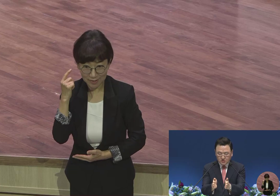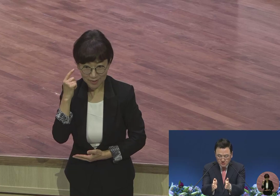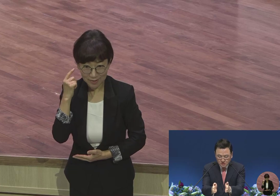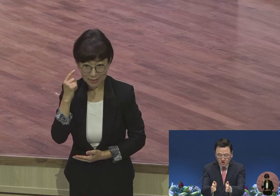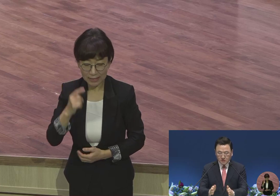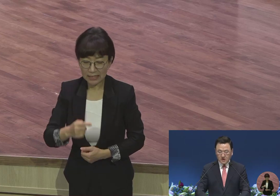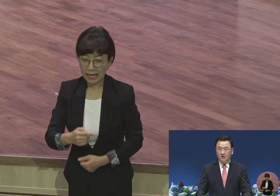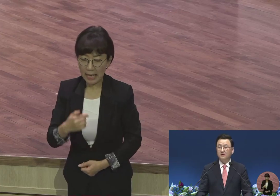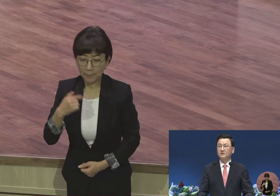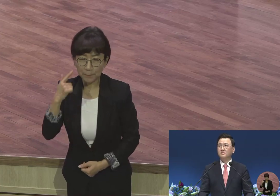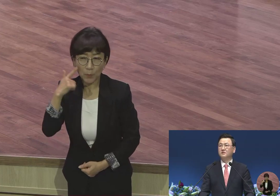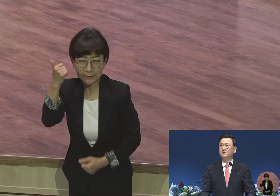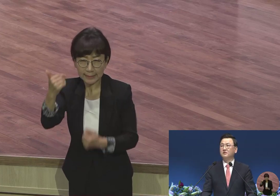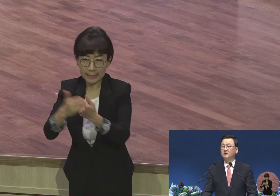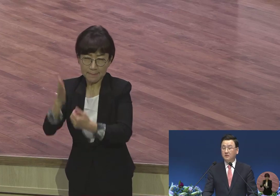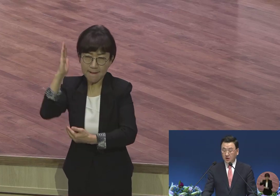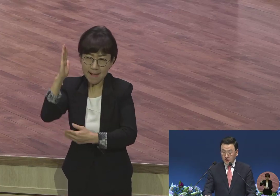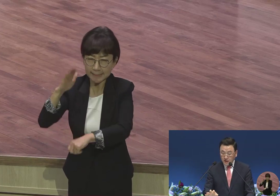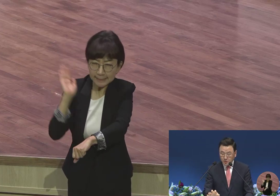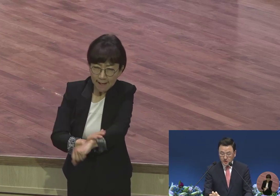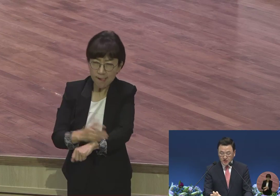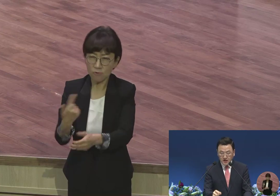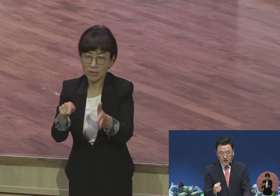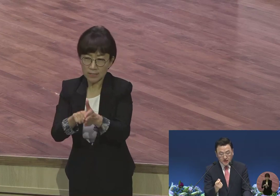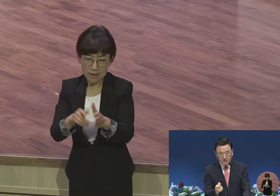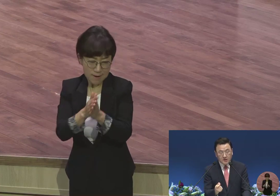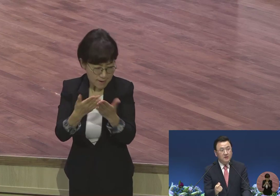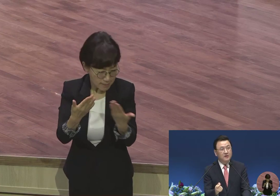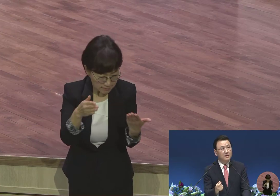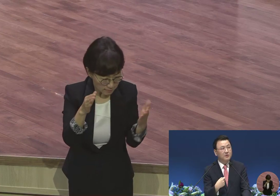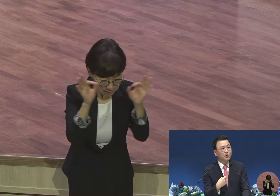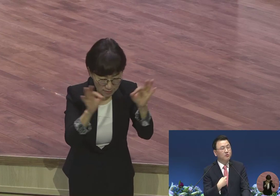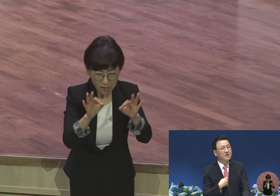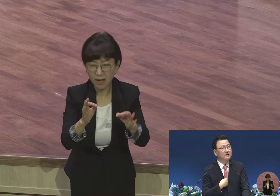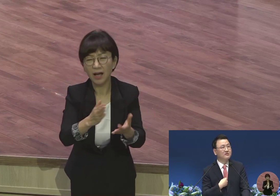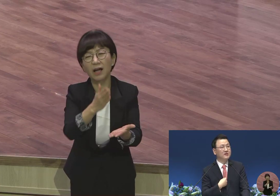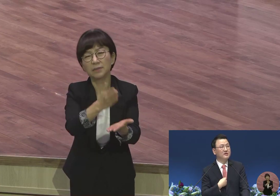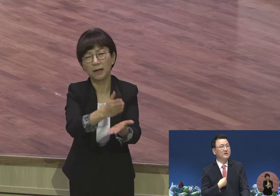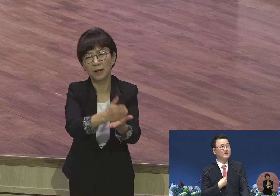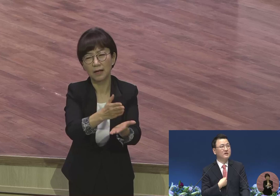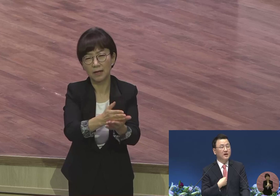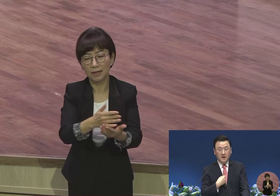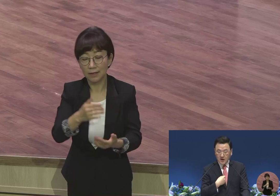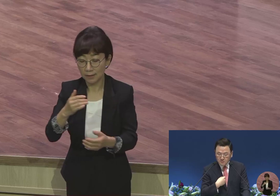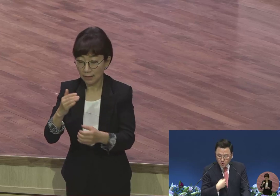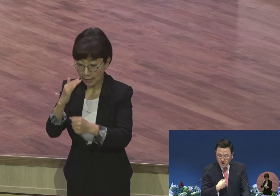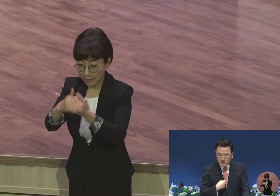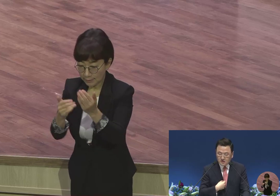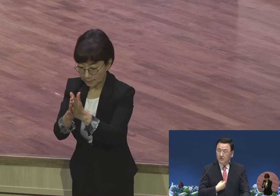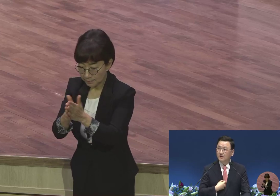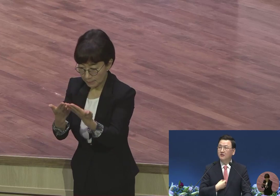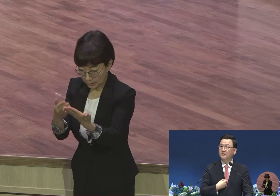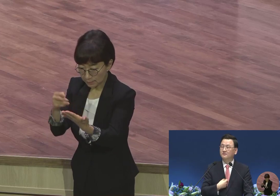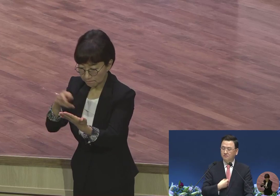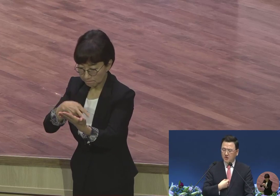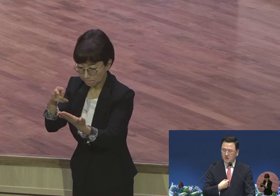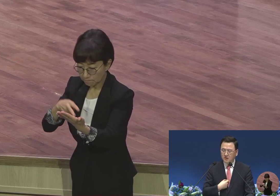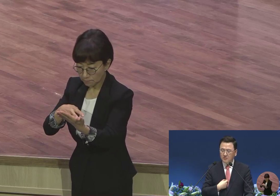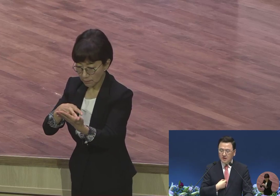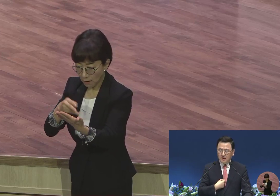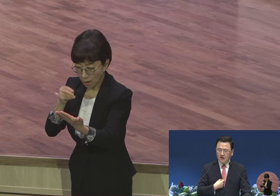자세로 읽어라. 그런데 읽다 보니까 하나님이 나와 교제하는 것 같아. 하나님이 행복해 하시는 것